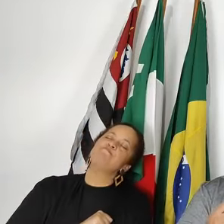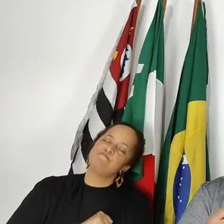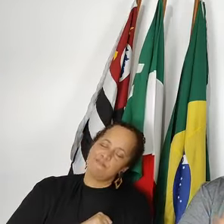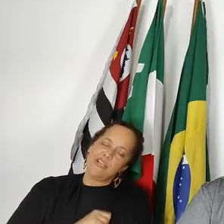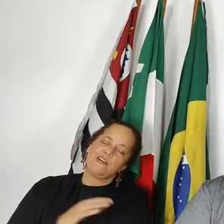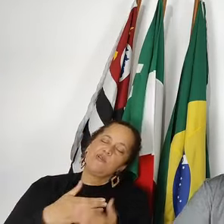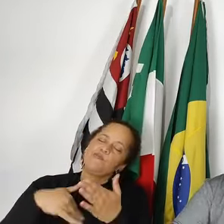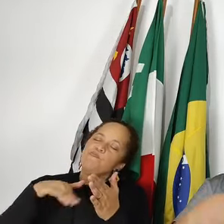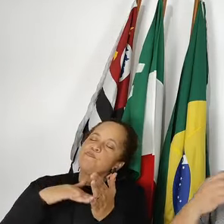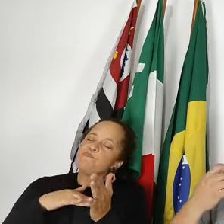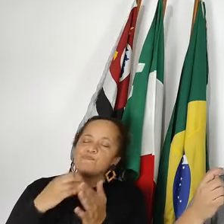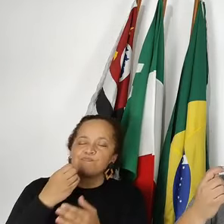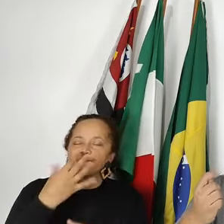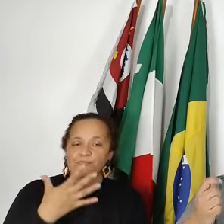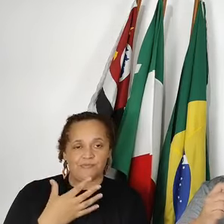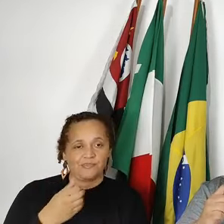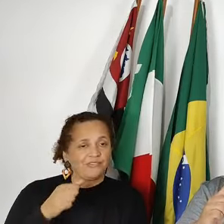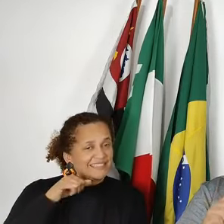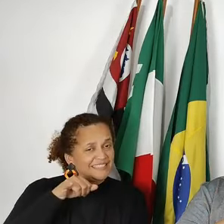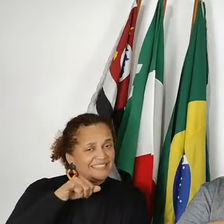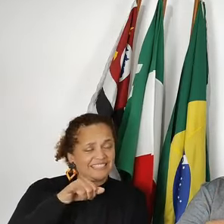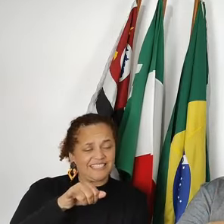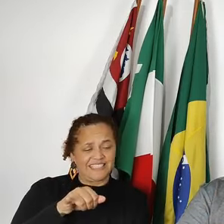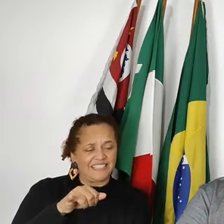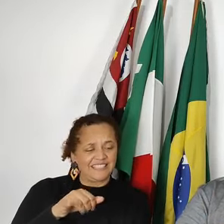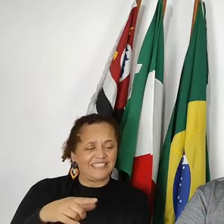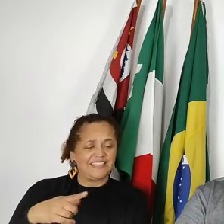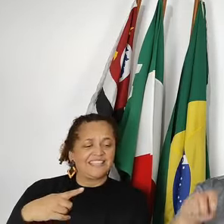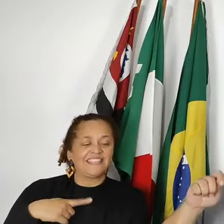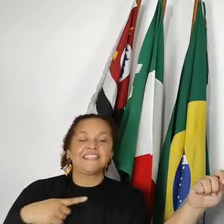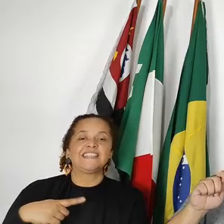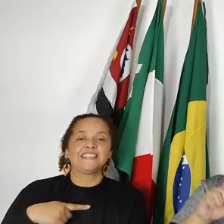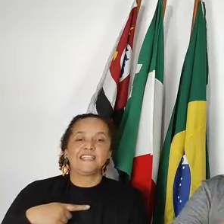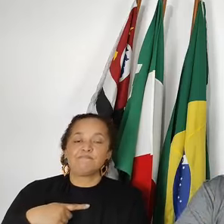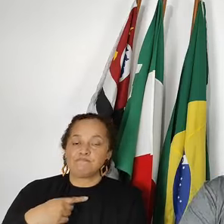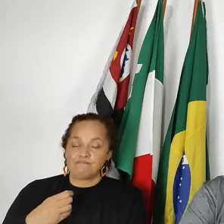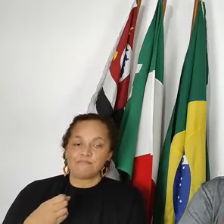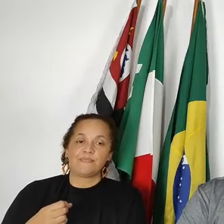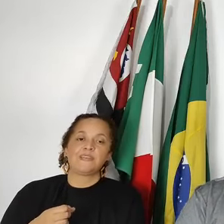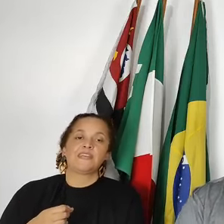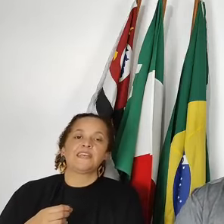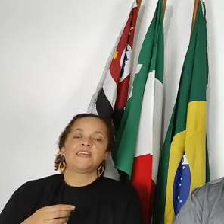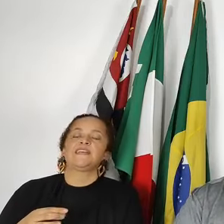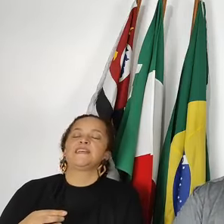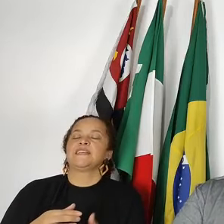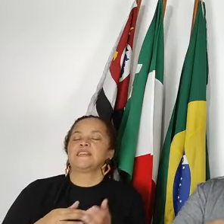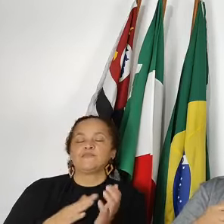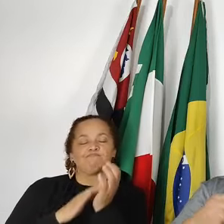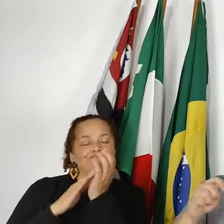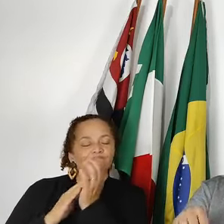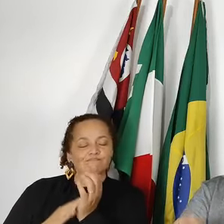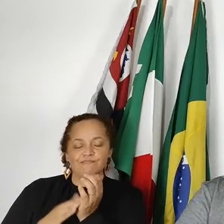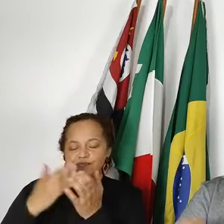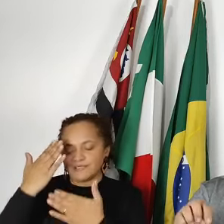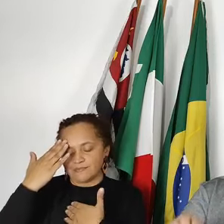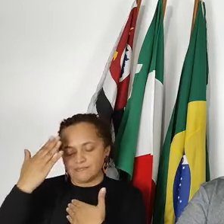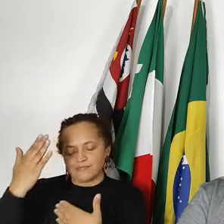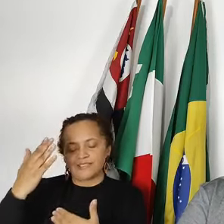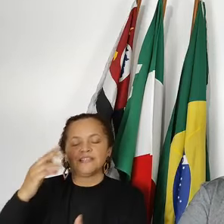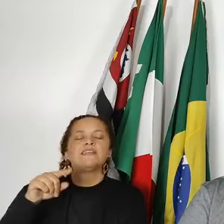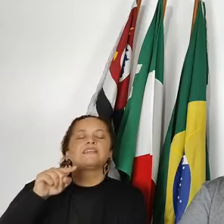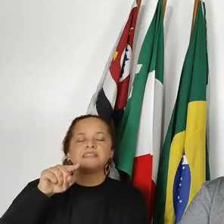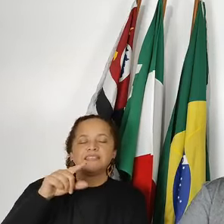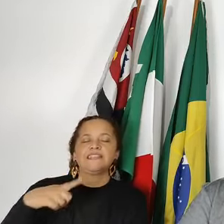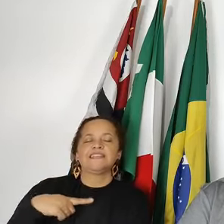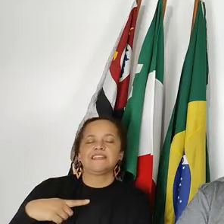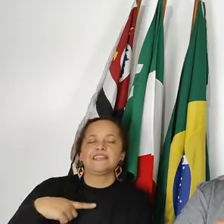de boa fama, se há virtude e se há algum louvor, Isso que ocupe o